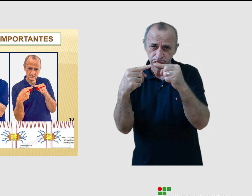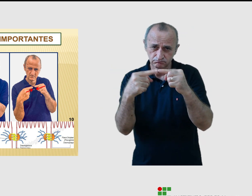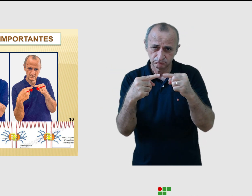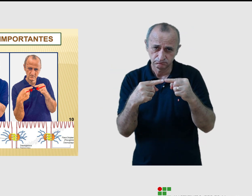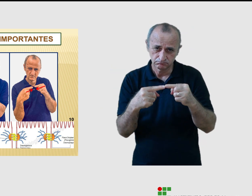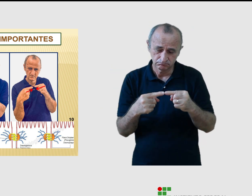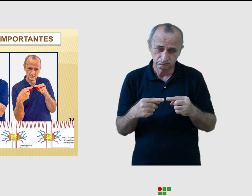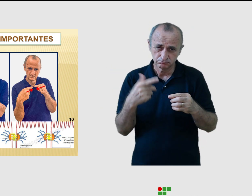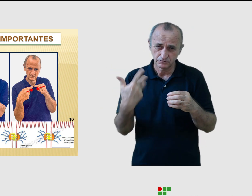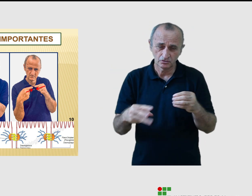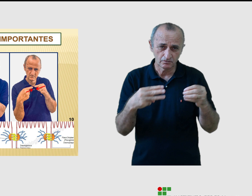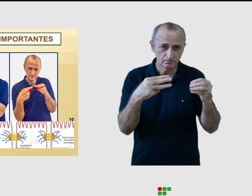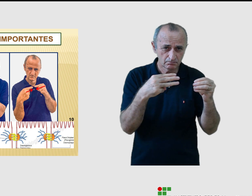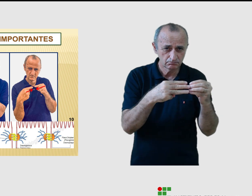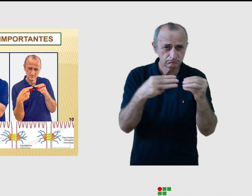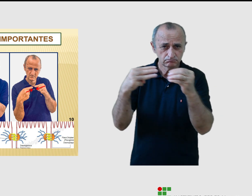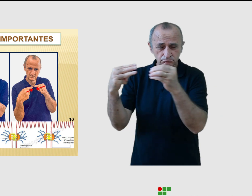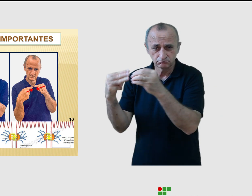Sinal